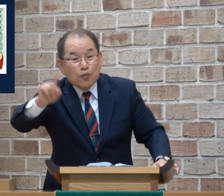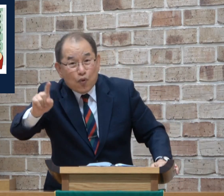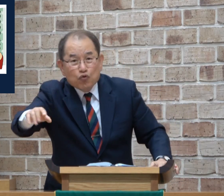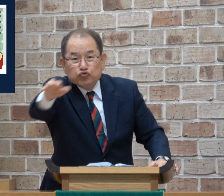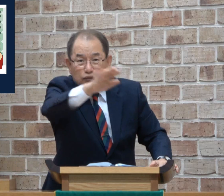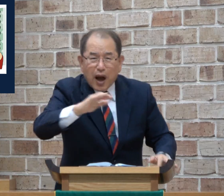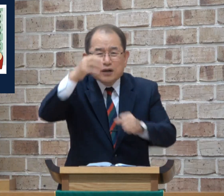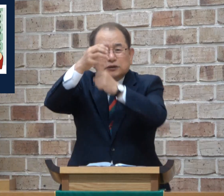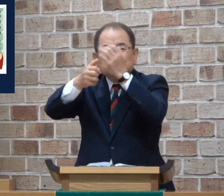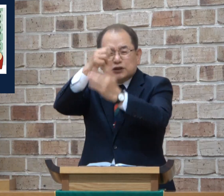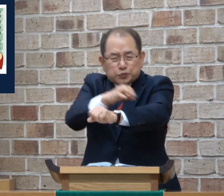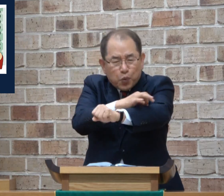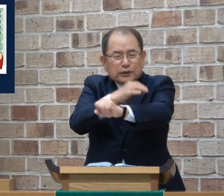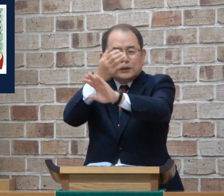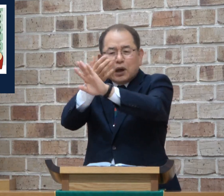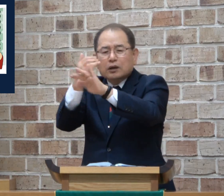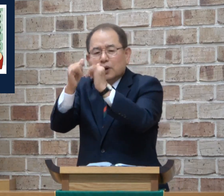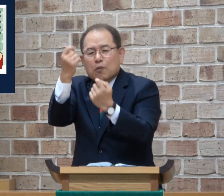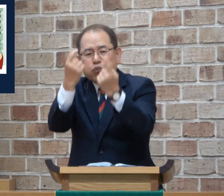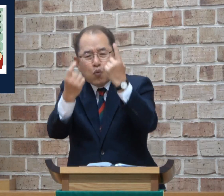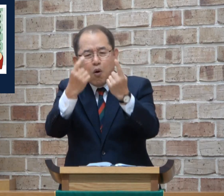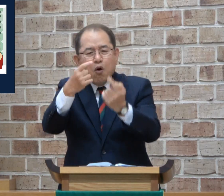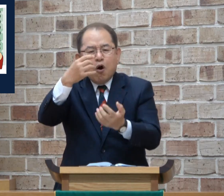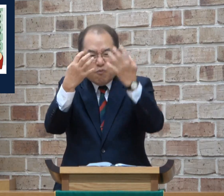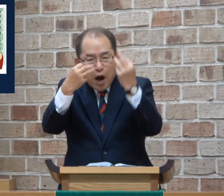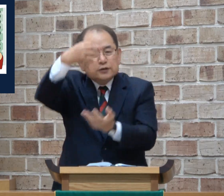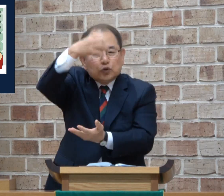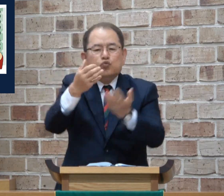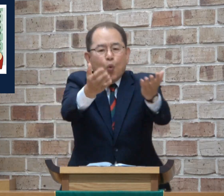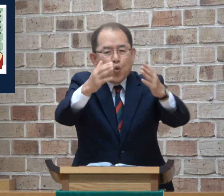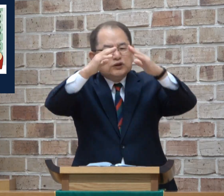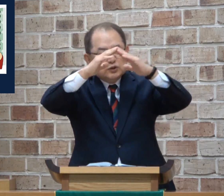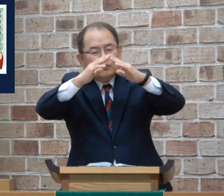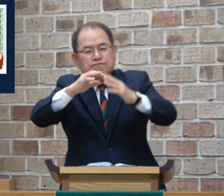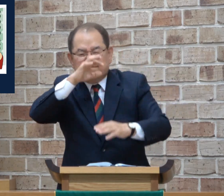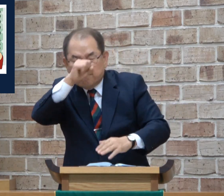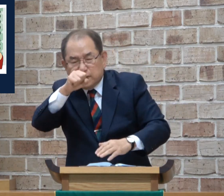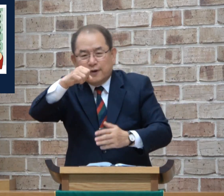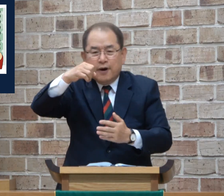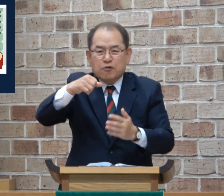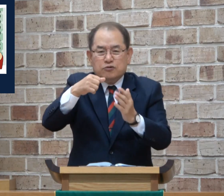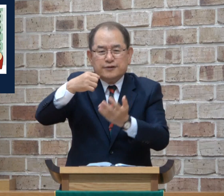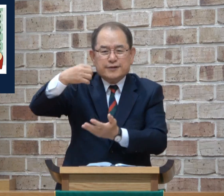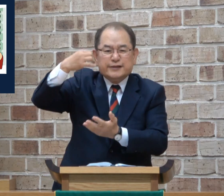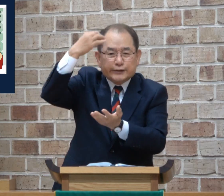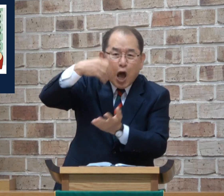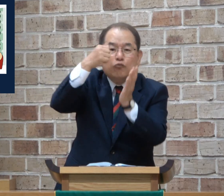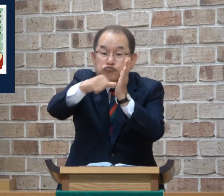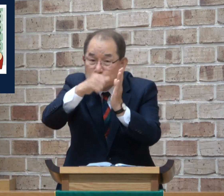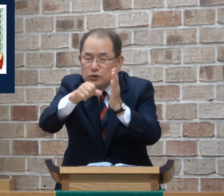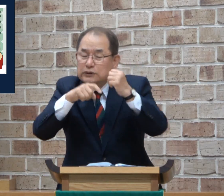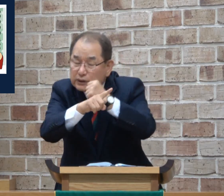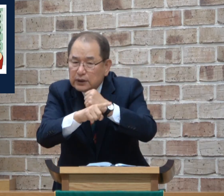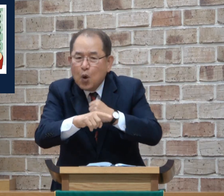하나님께서 다른 사람보다 많은 부를 주셨다면 그 재물은 자기 혼자를